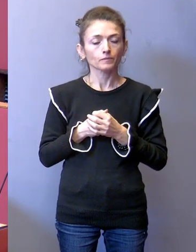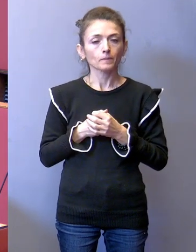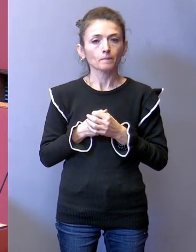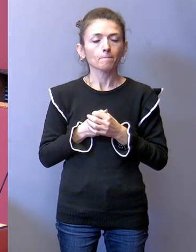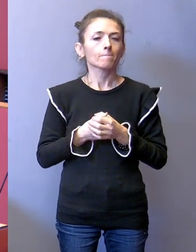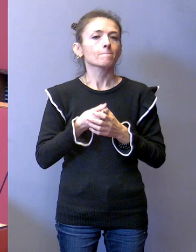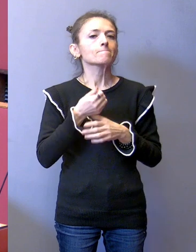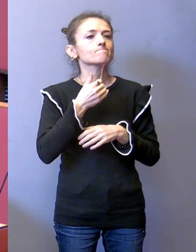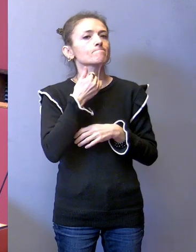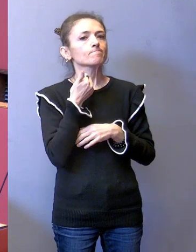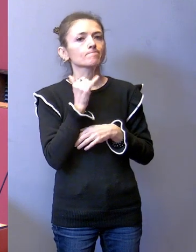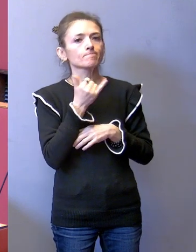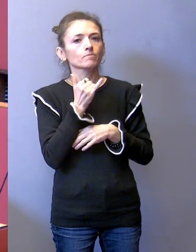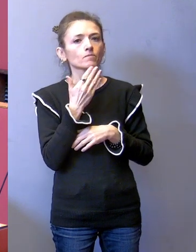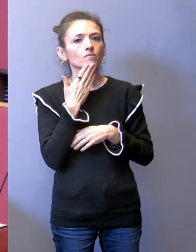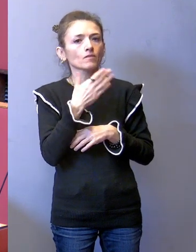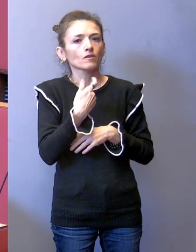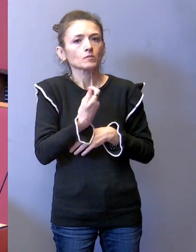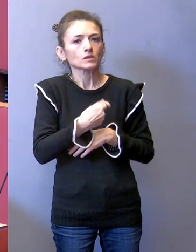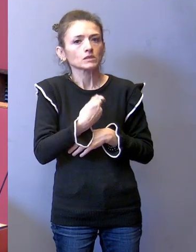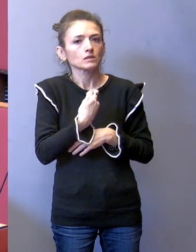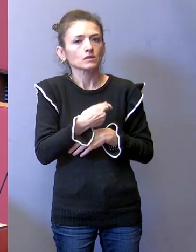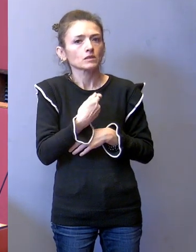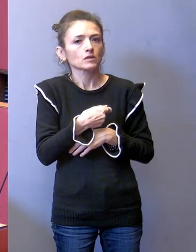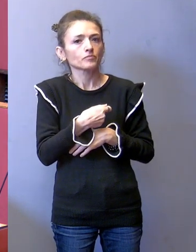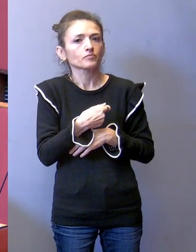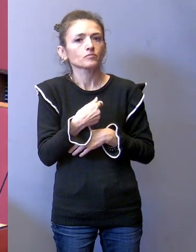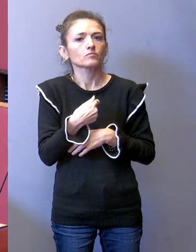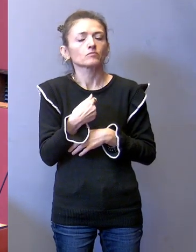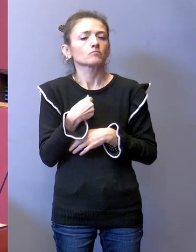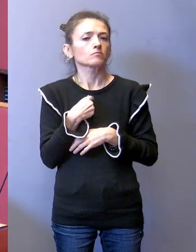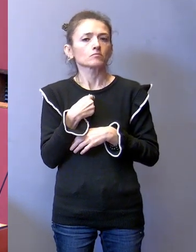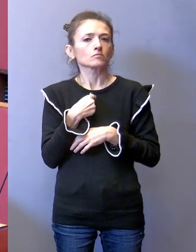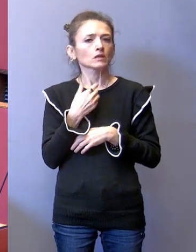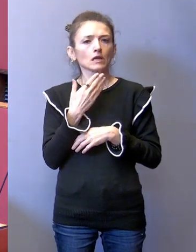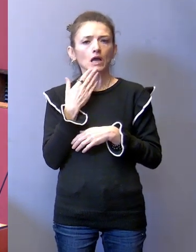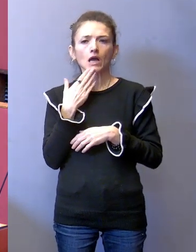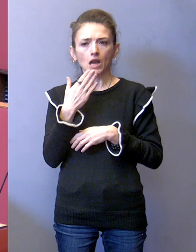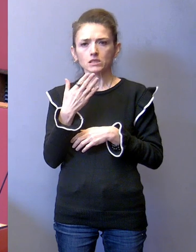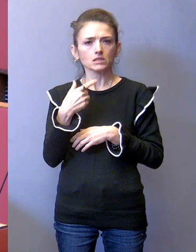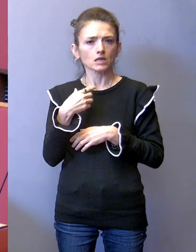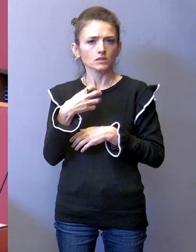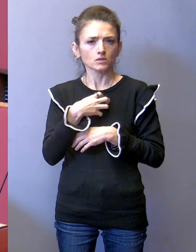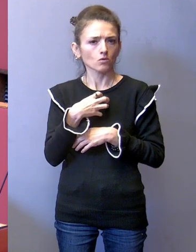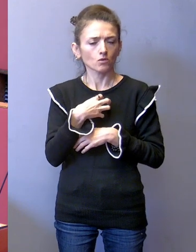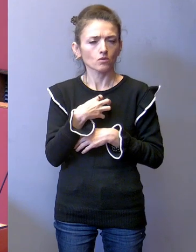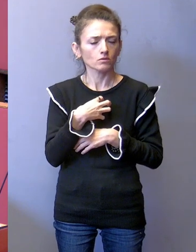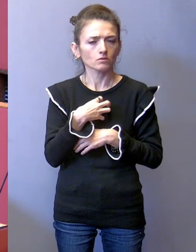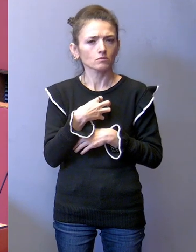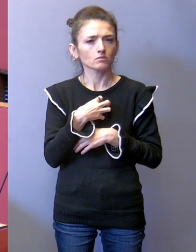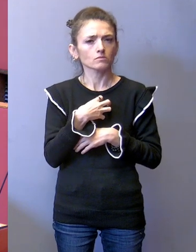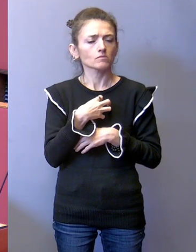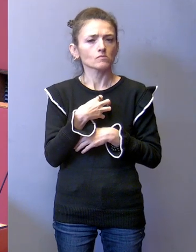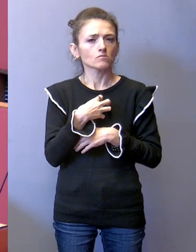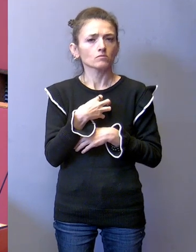Sì grazie presidente semplicemente intanto per ringraziare l'assessore sono convinto che